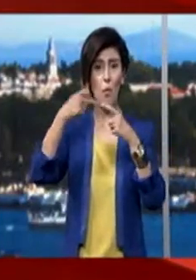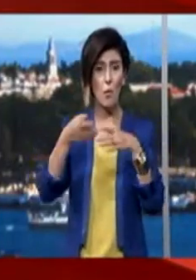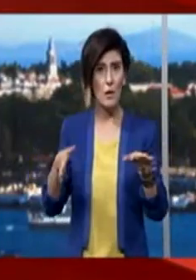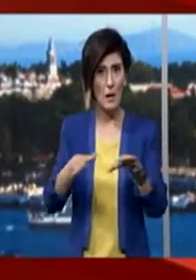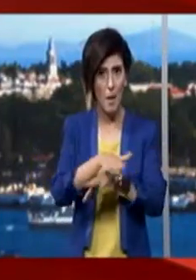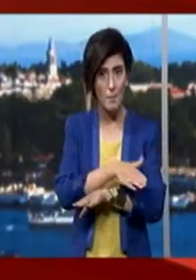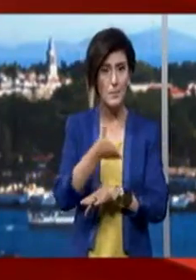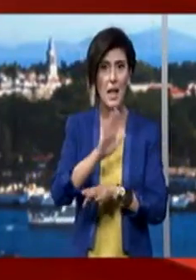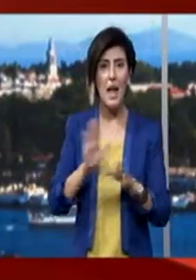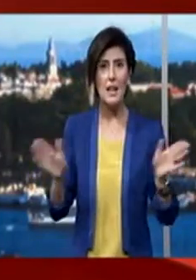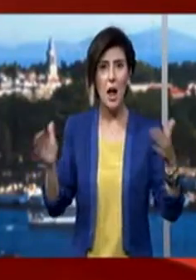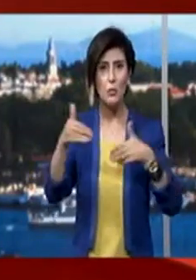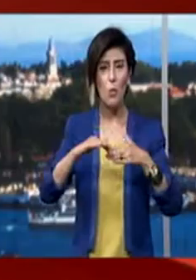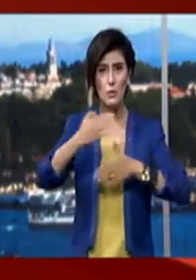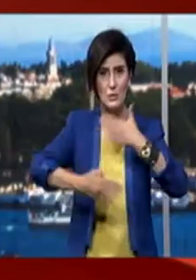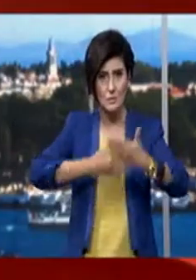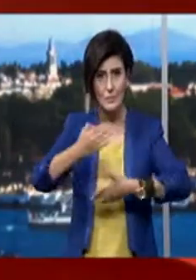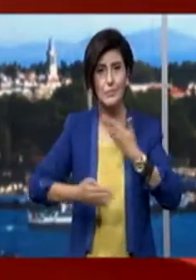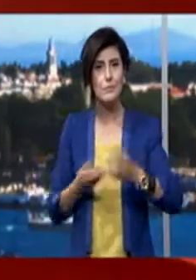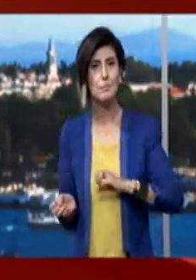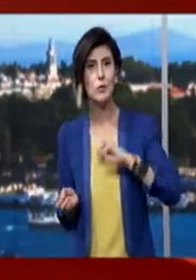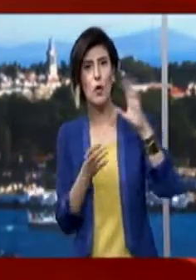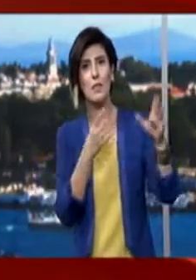sarıyoruz. O şekilde gönderiyoruz ki kırılma olmaması için.